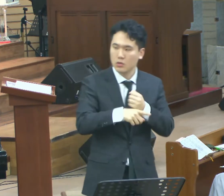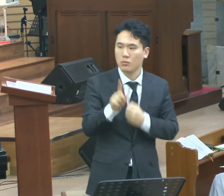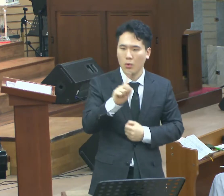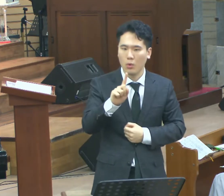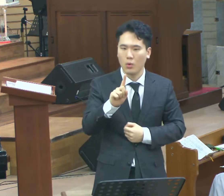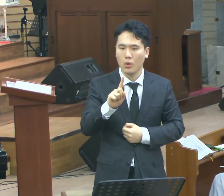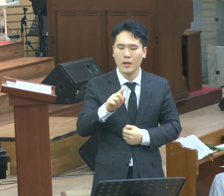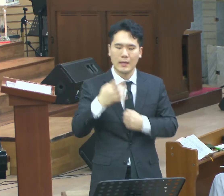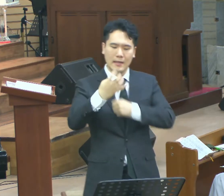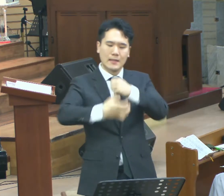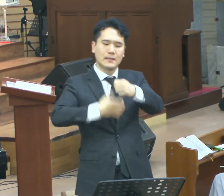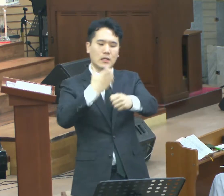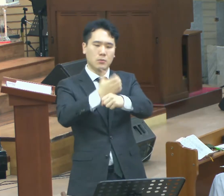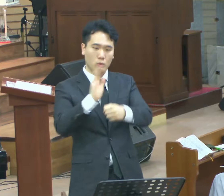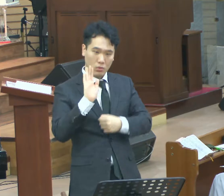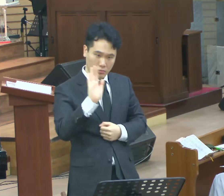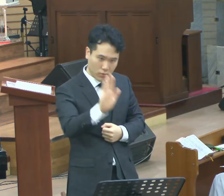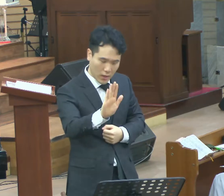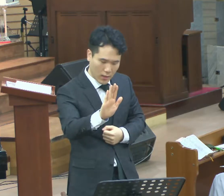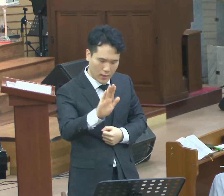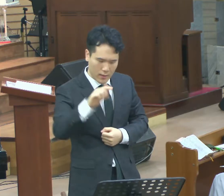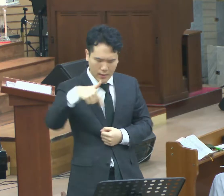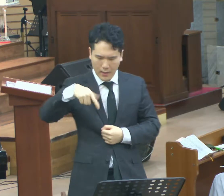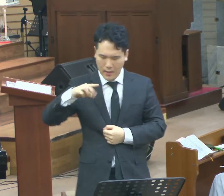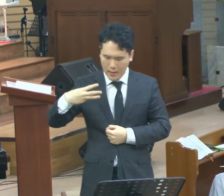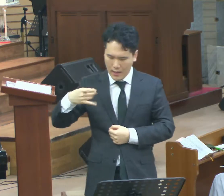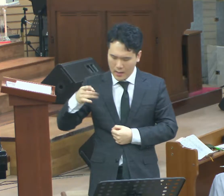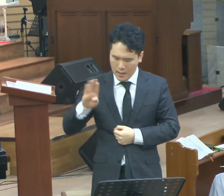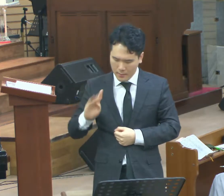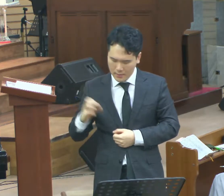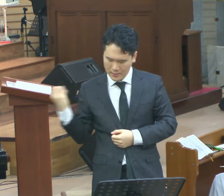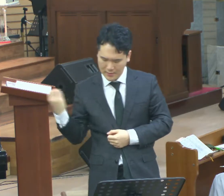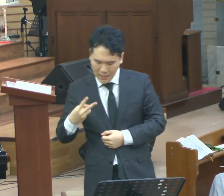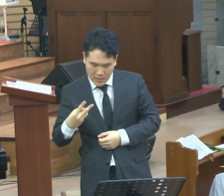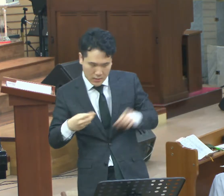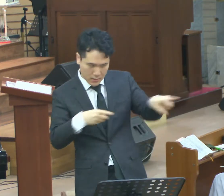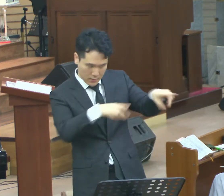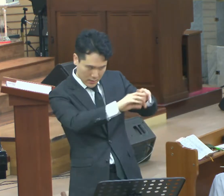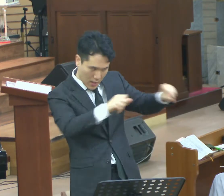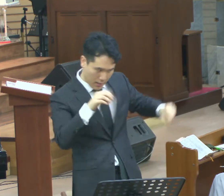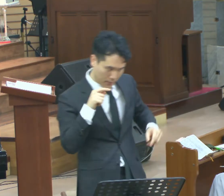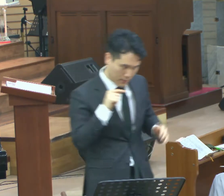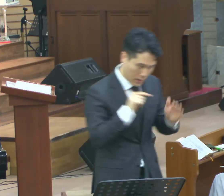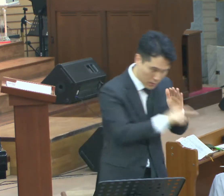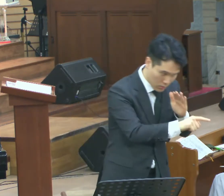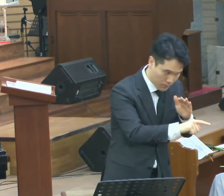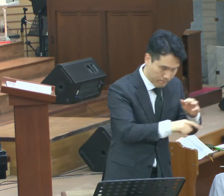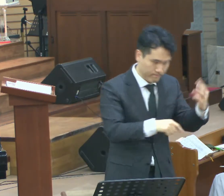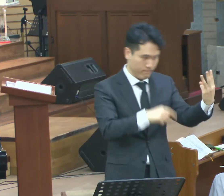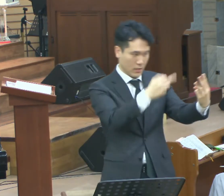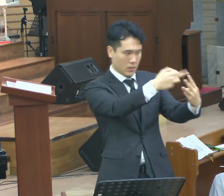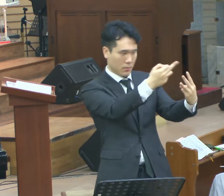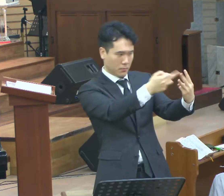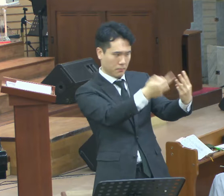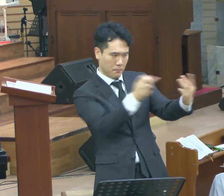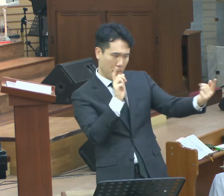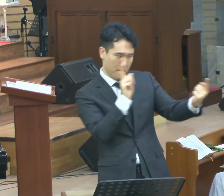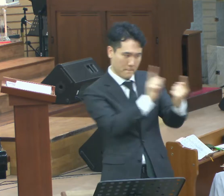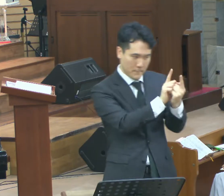거를 하나님은 보고 싶은 거예요. 그래서 이쪽을 살려주신 거예요. 그래서 그들이 아직 살아있는 것은 갈렙에게는